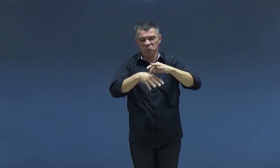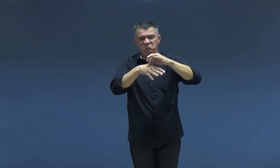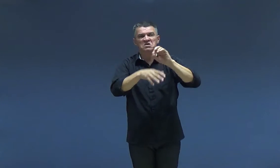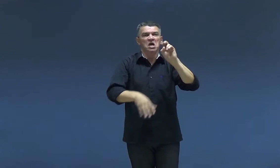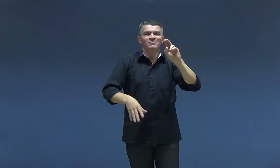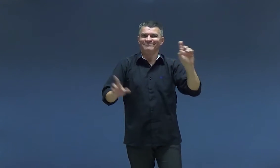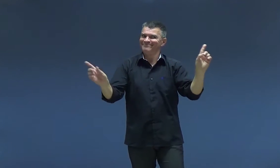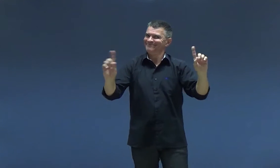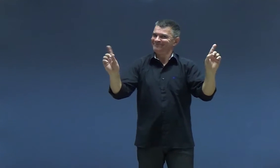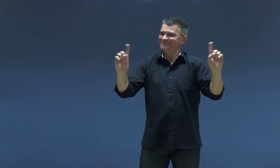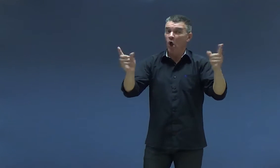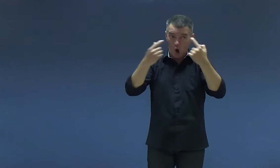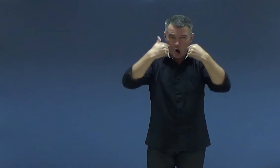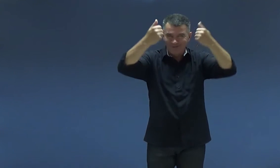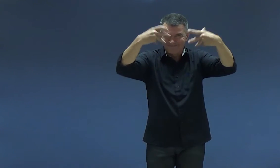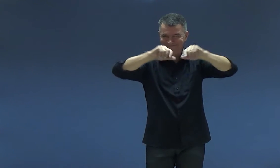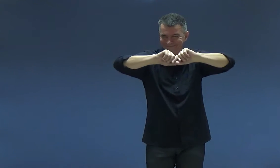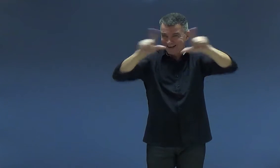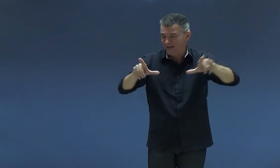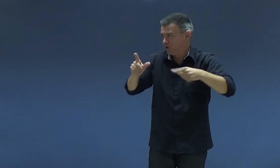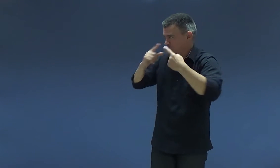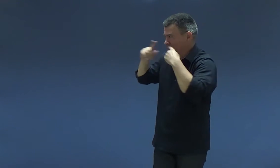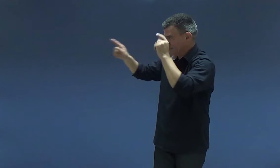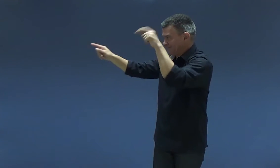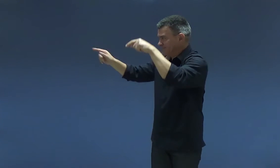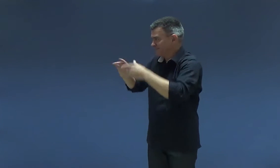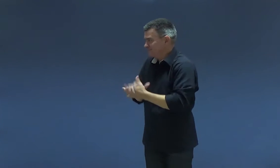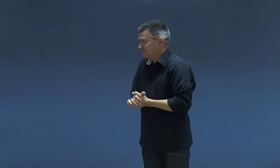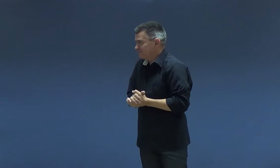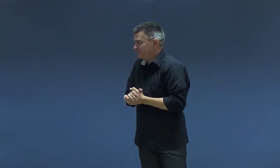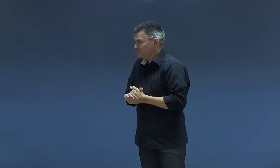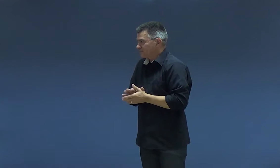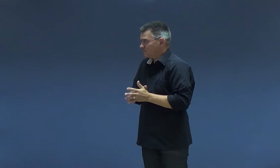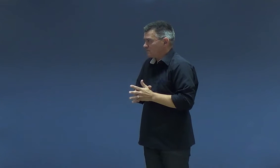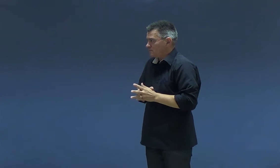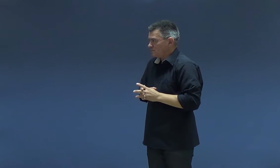carne, não existe. Olha ali.